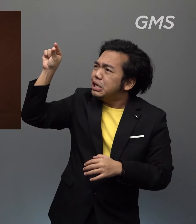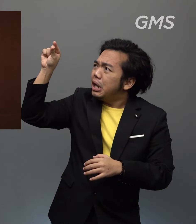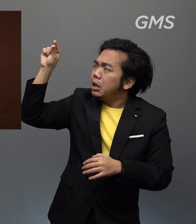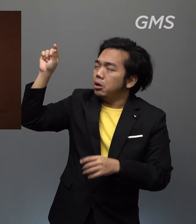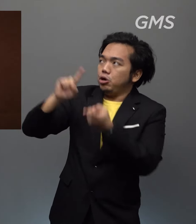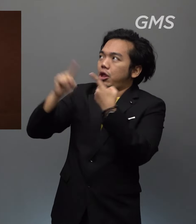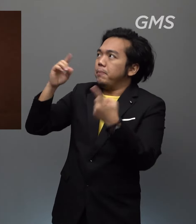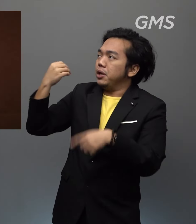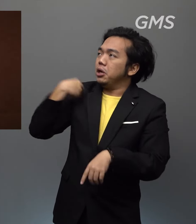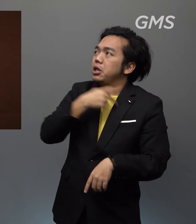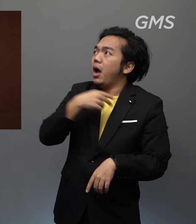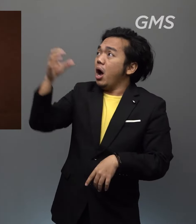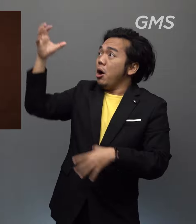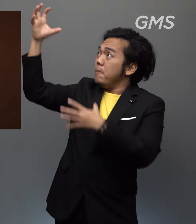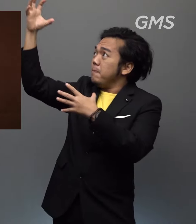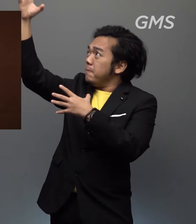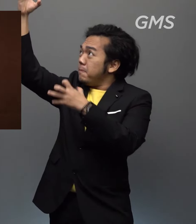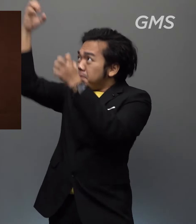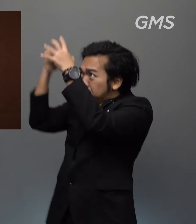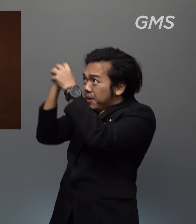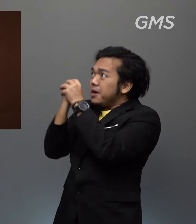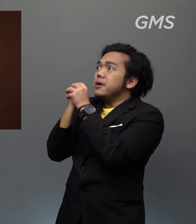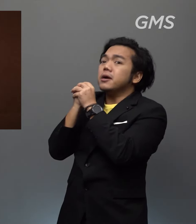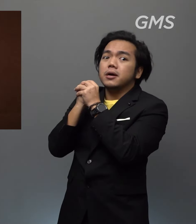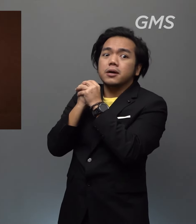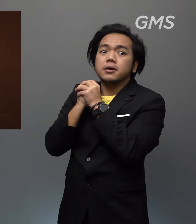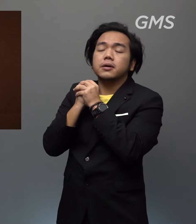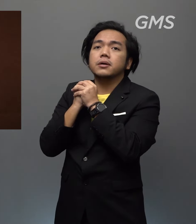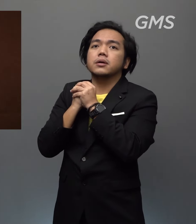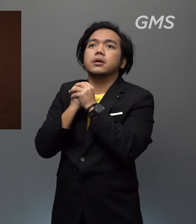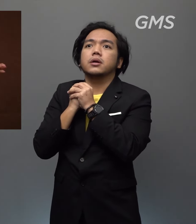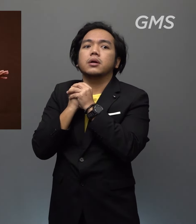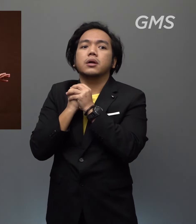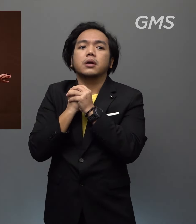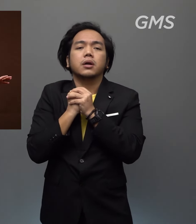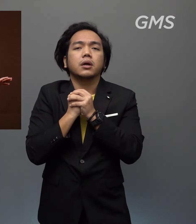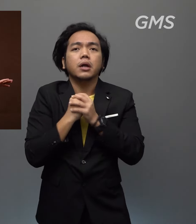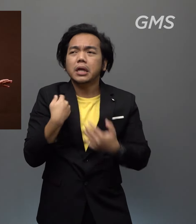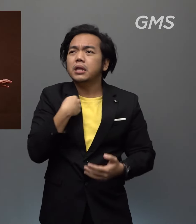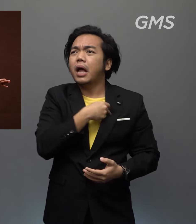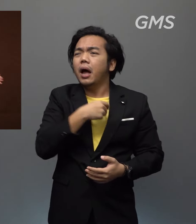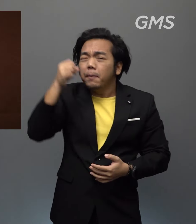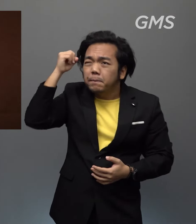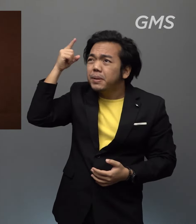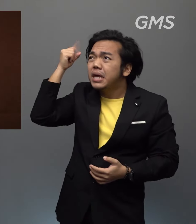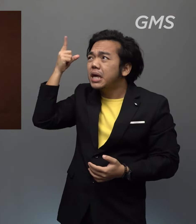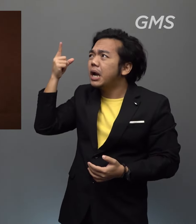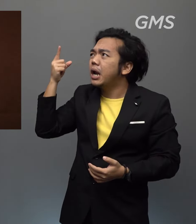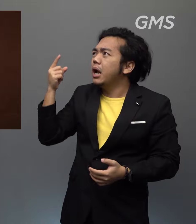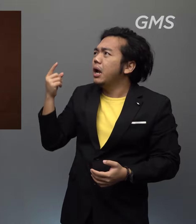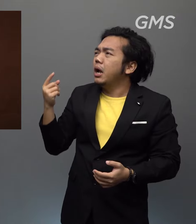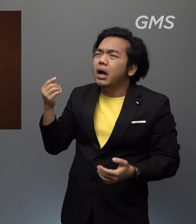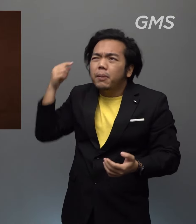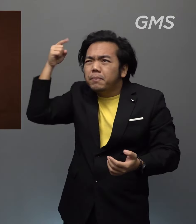Karena Tuhan bisa menyatakan kehendaknya dalam kondisi yang kita pikir tidak ideal atau